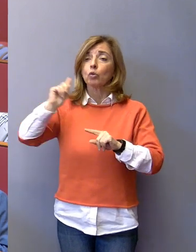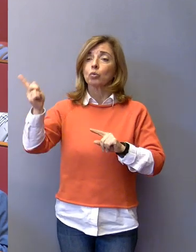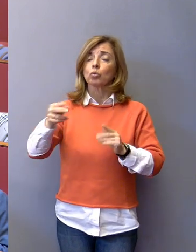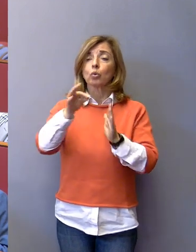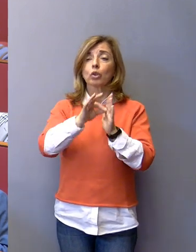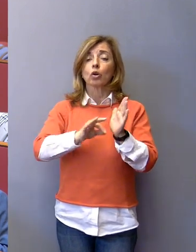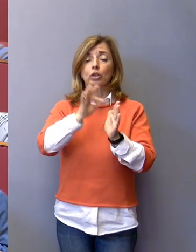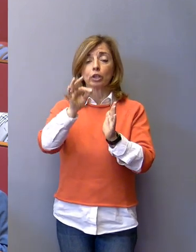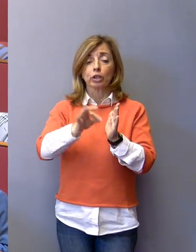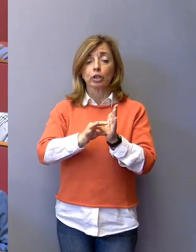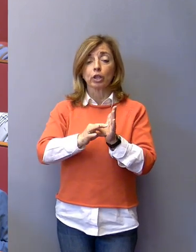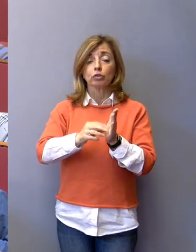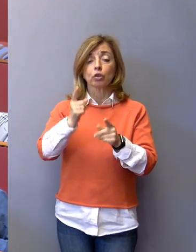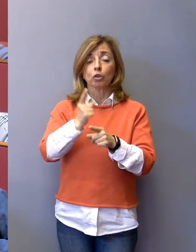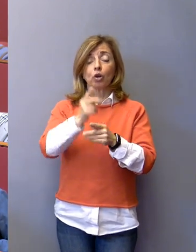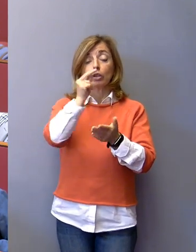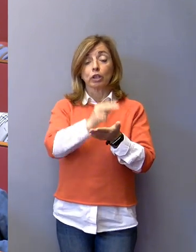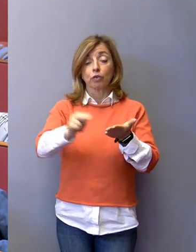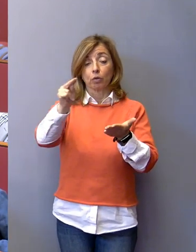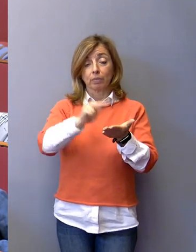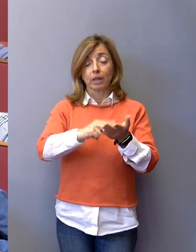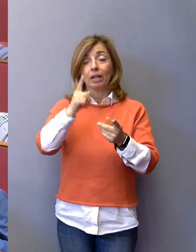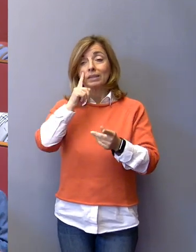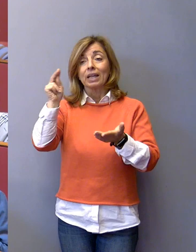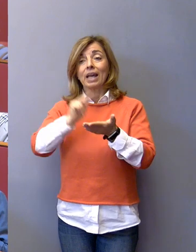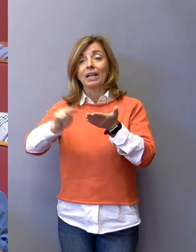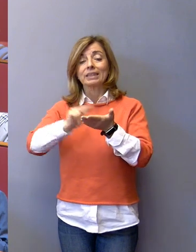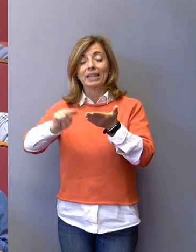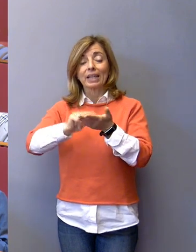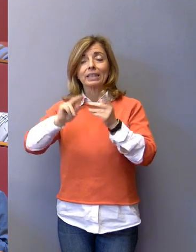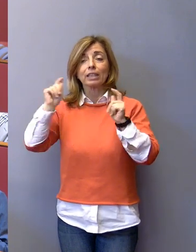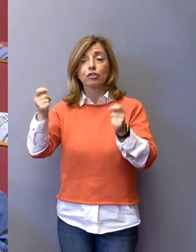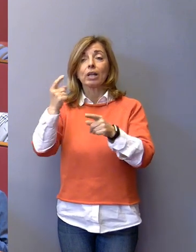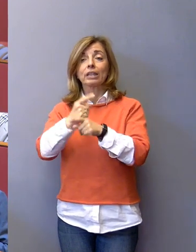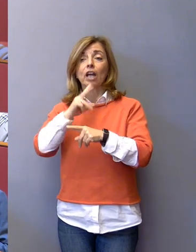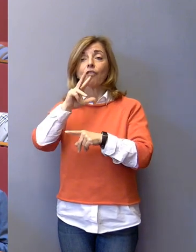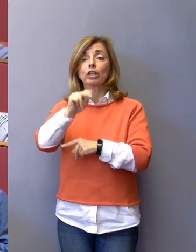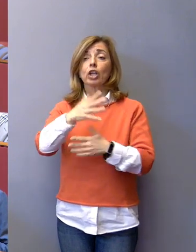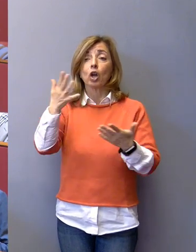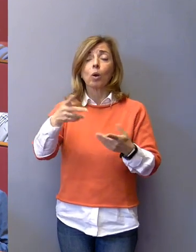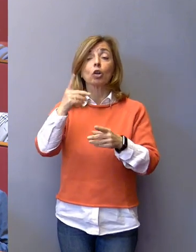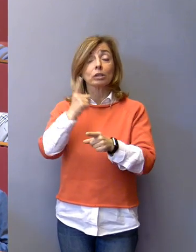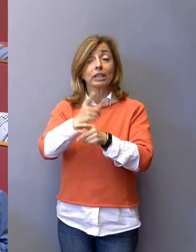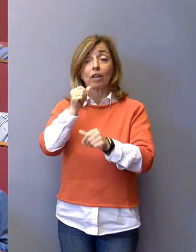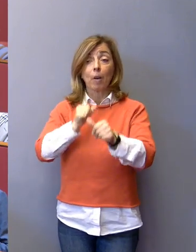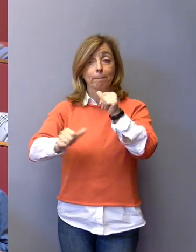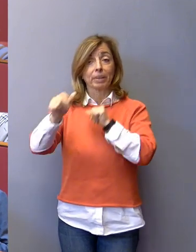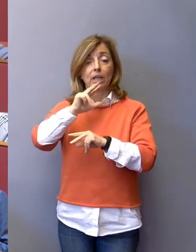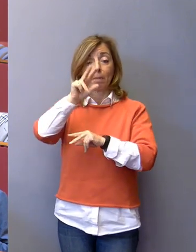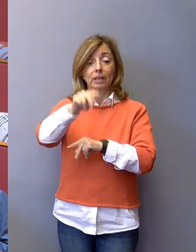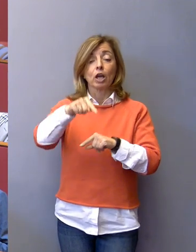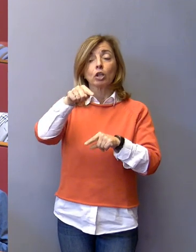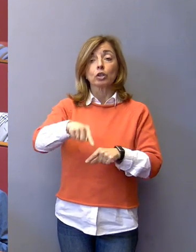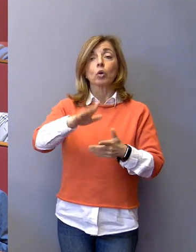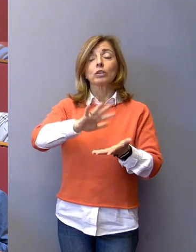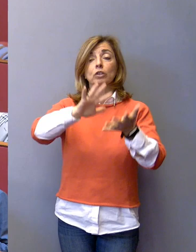Democratico e la segreteria generale C'è qualcosa da dire riusciva prima così è un atto politico di illegittimità e di utilizzo strumentale della funzione della segreteria